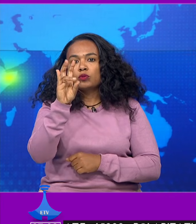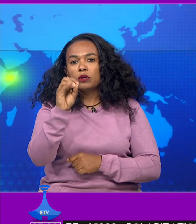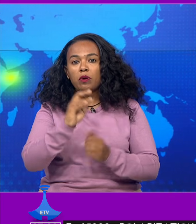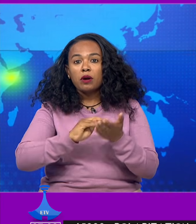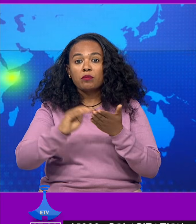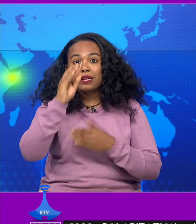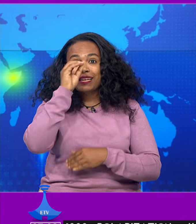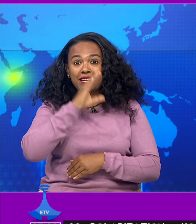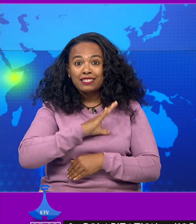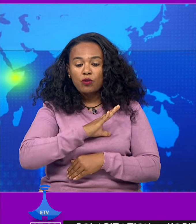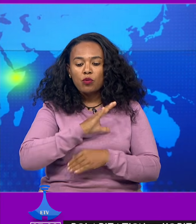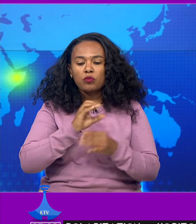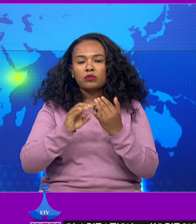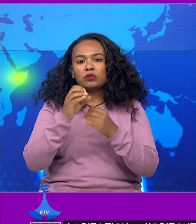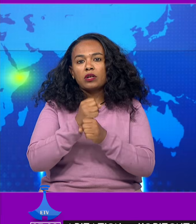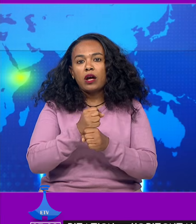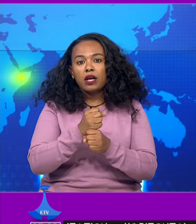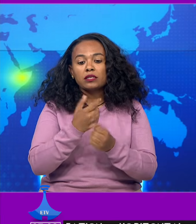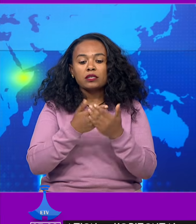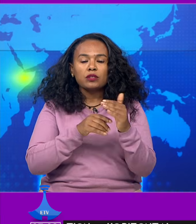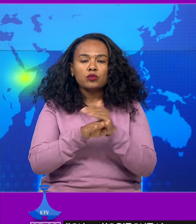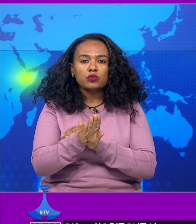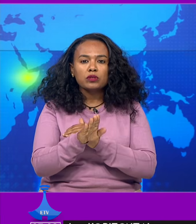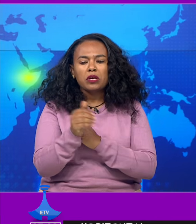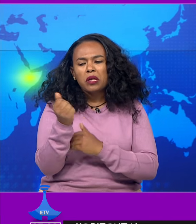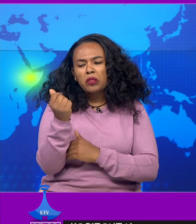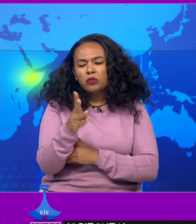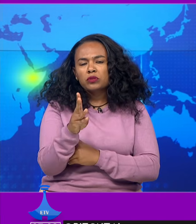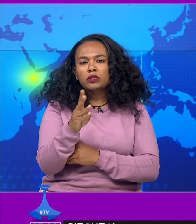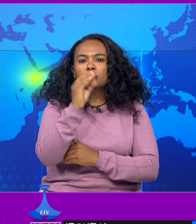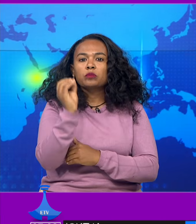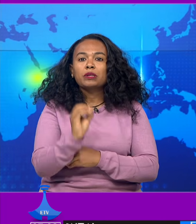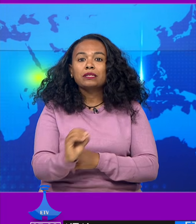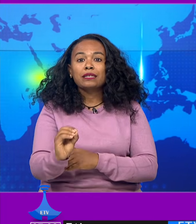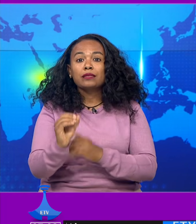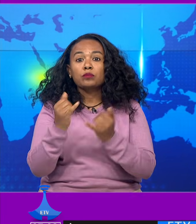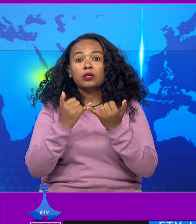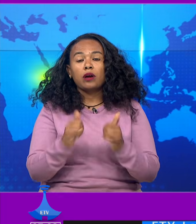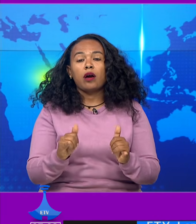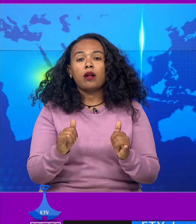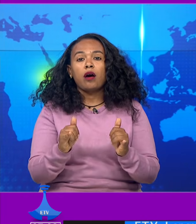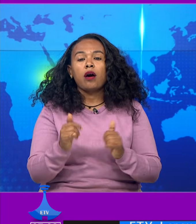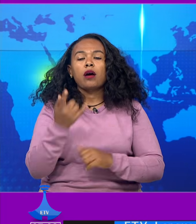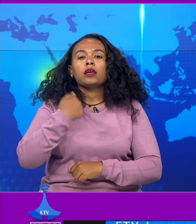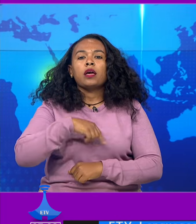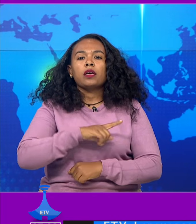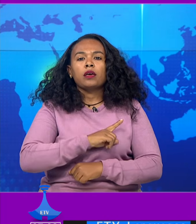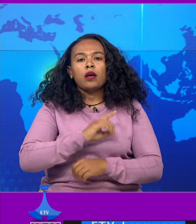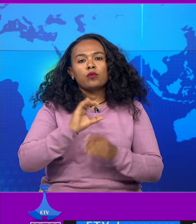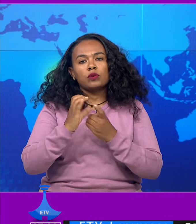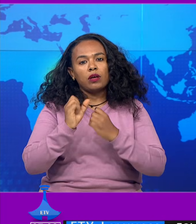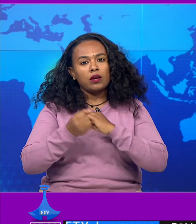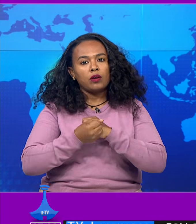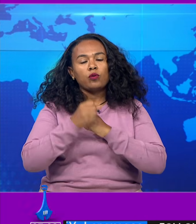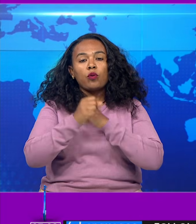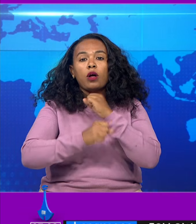በቱሪዝም ሴክተር ስራ ከያዘ ከዚች ውስጥ የተወሰነች ፐርሰንት ብንጋራ የኛ ሁኔታ ይቀይረዋል። በአመት